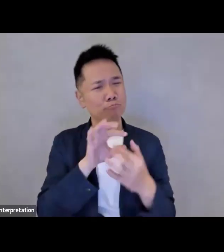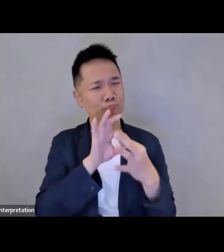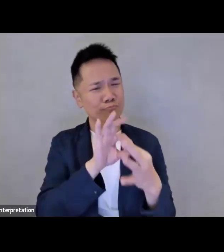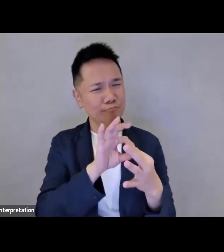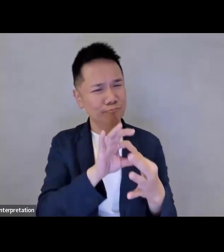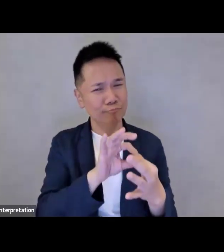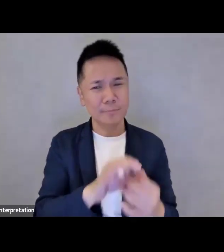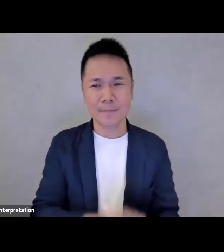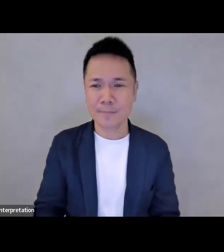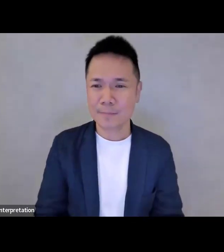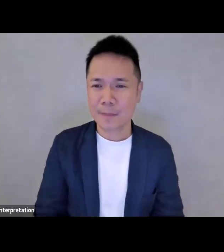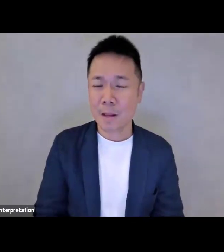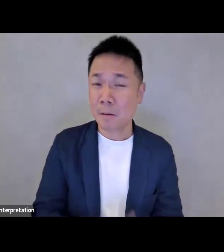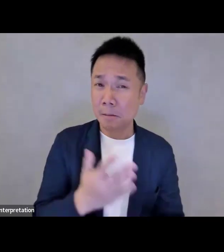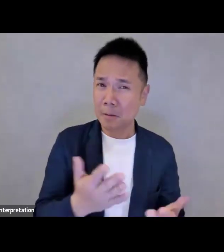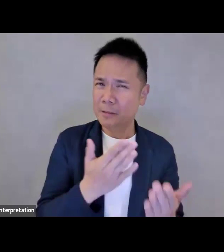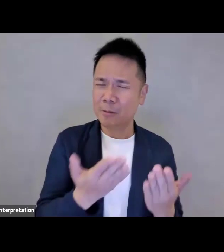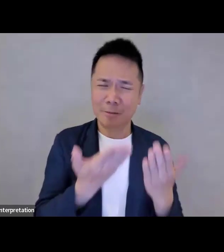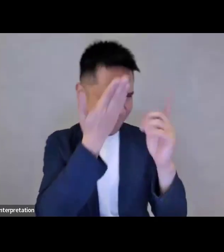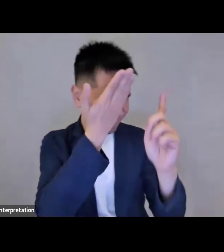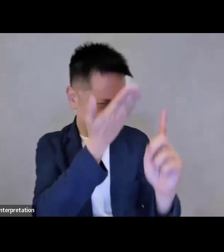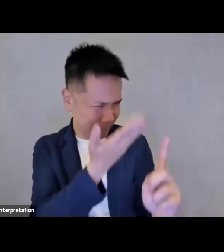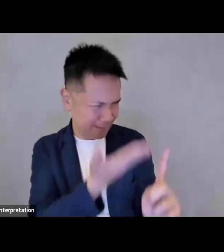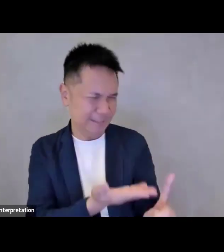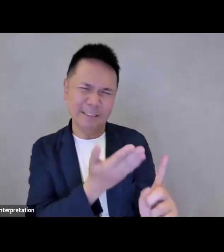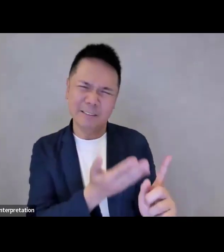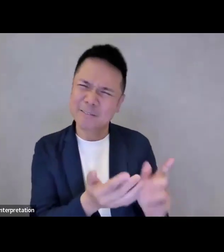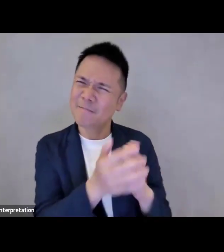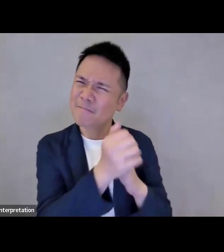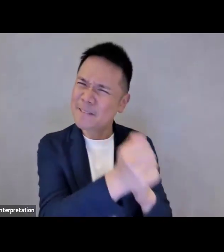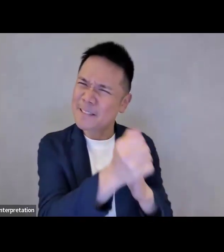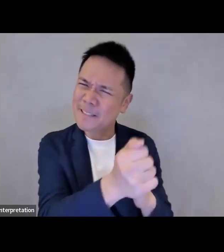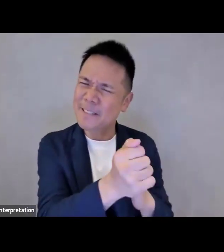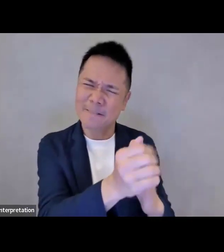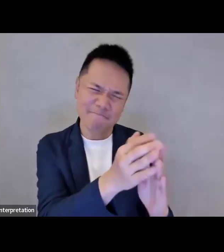因为在非洲的肯亚，